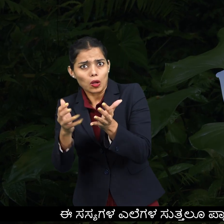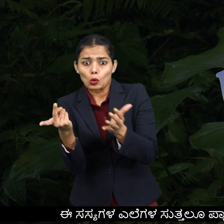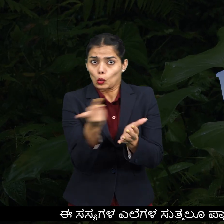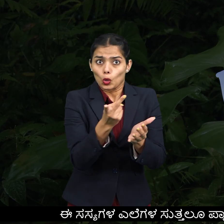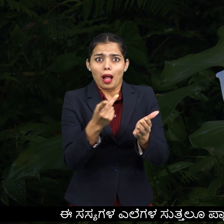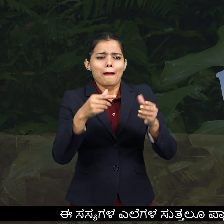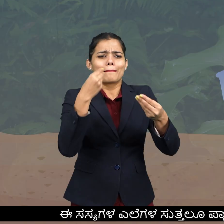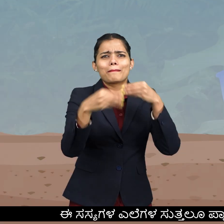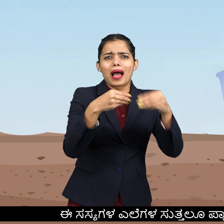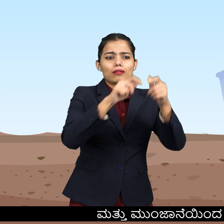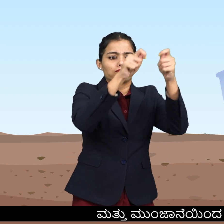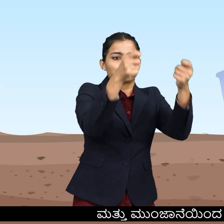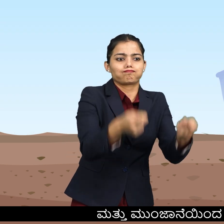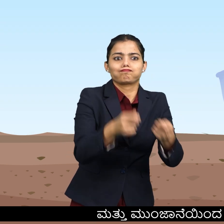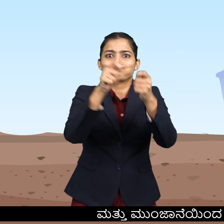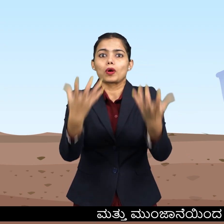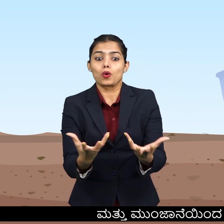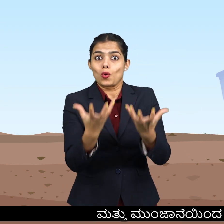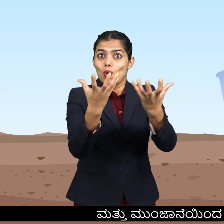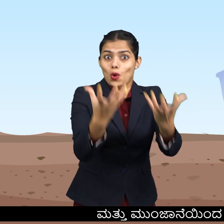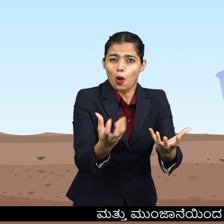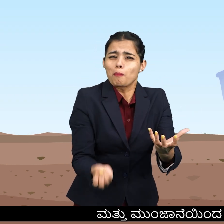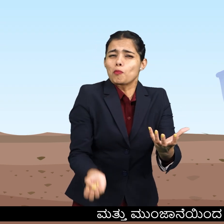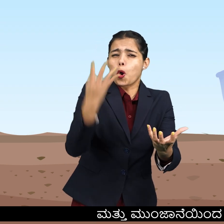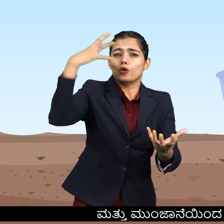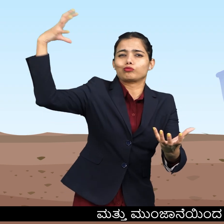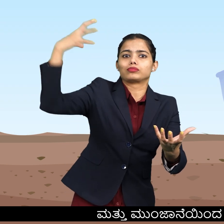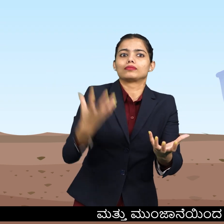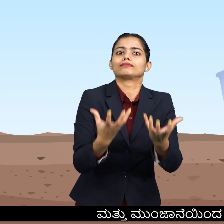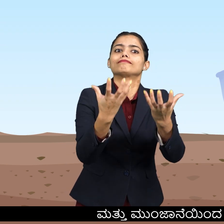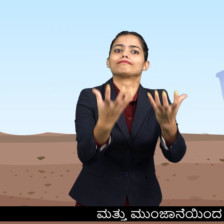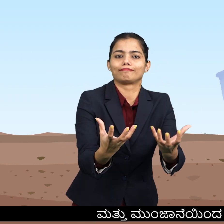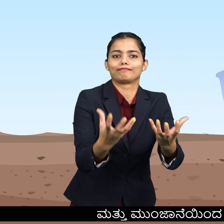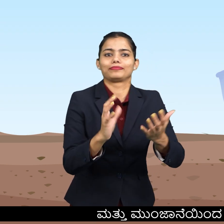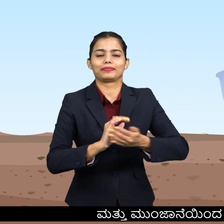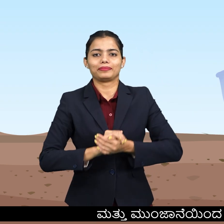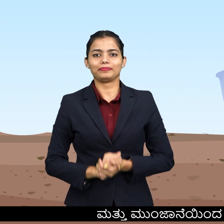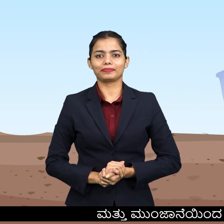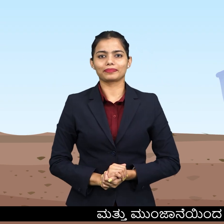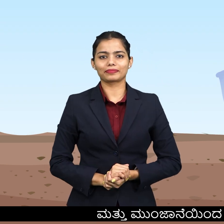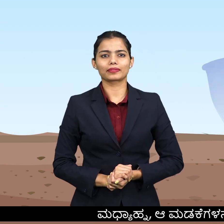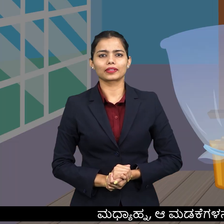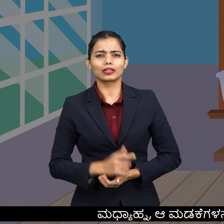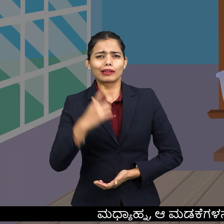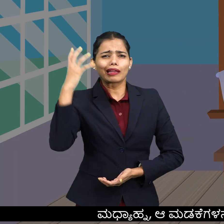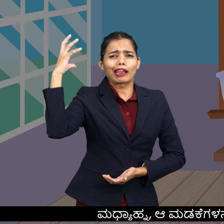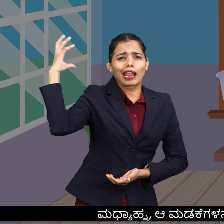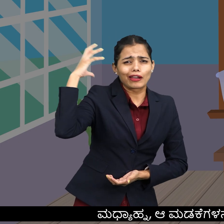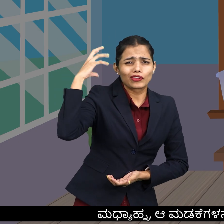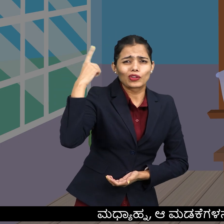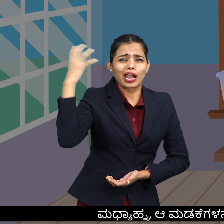ಚೀಲಗಳನ್ನು ಸಡಿಲವಾಗಿ ಕಟ್ಟಿ ಮತ್ತು ಮುಂಜಾನೆಯಿಂದ ಸೂರ್ಯನ ಬೆಳಕಿನಲ್ಲಿ ಇರಿಸಿ.